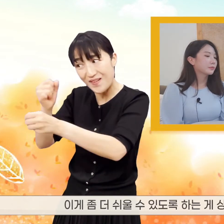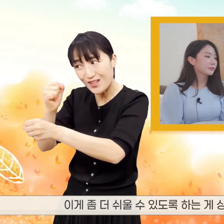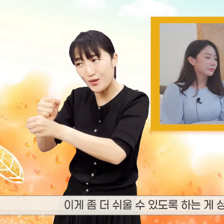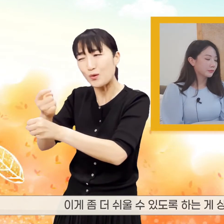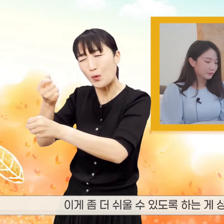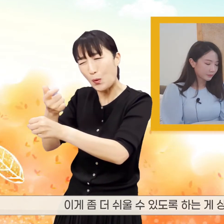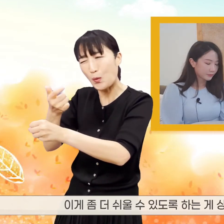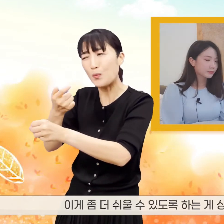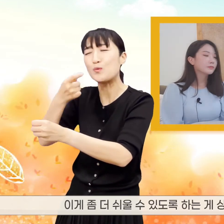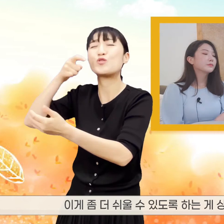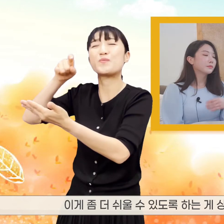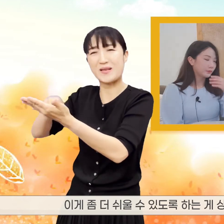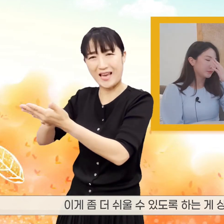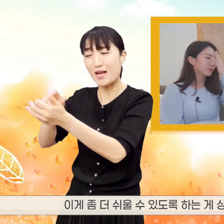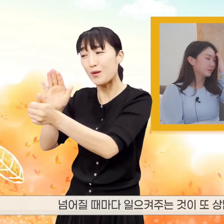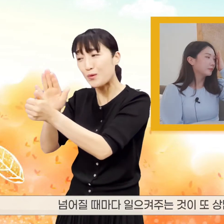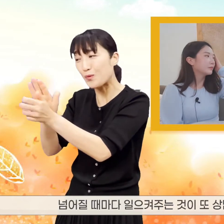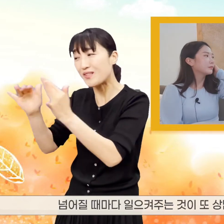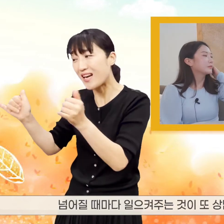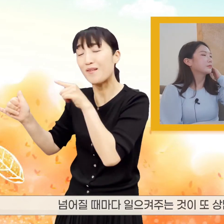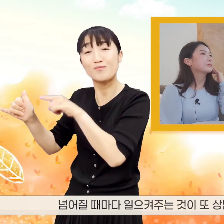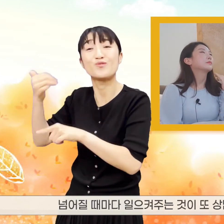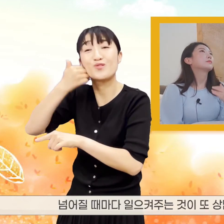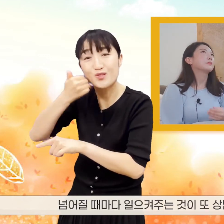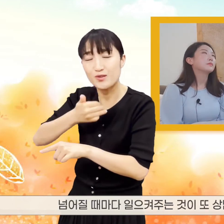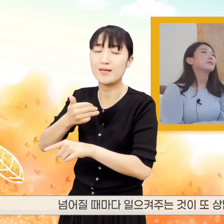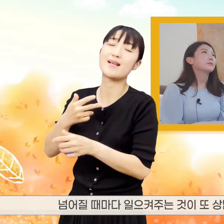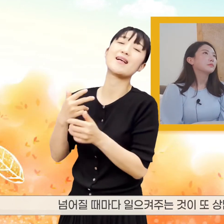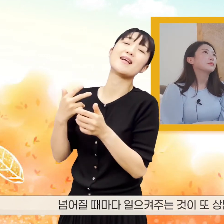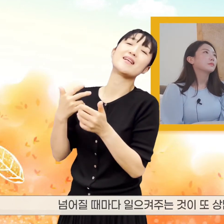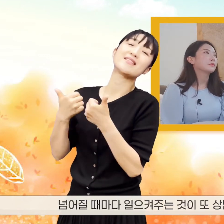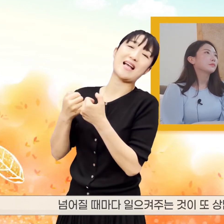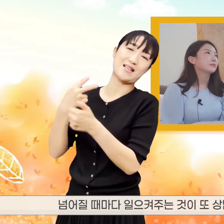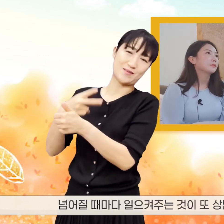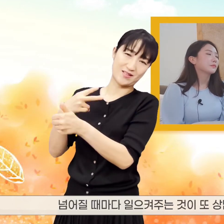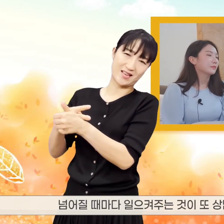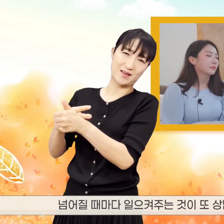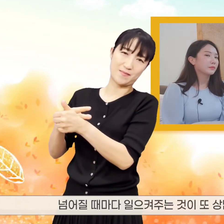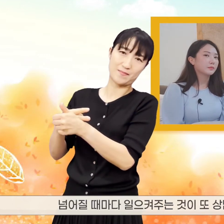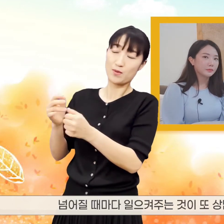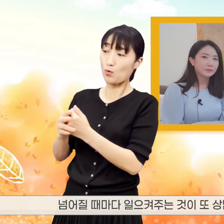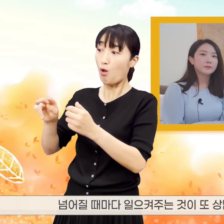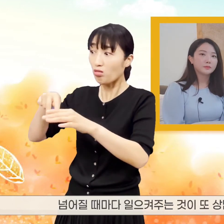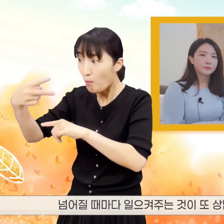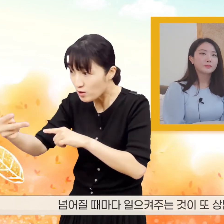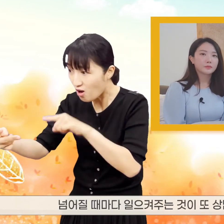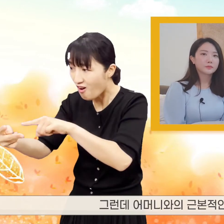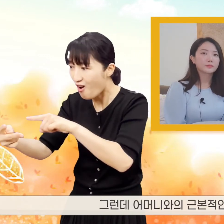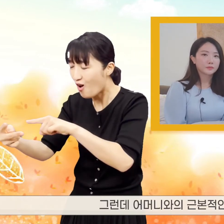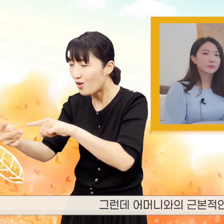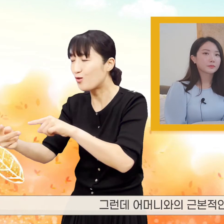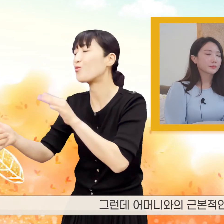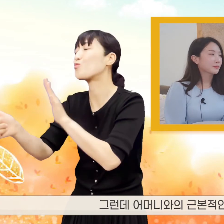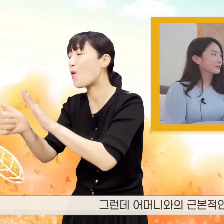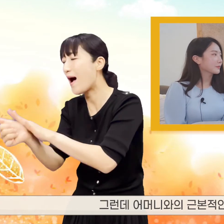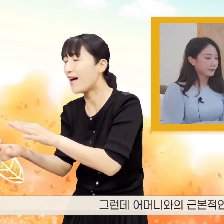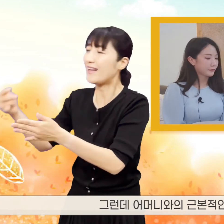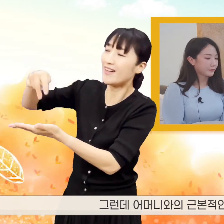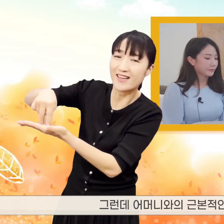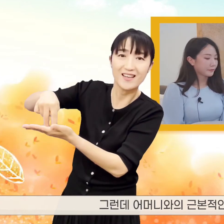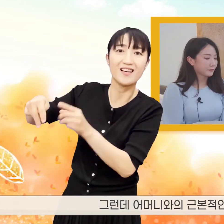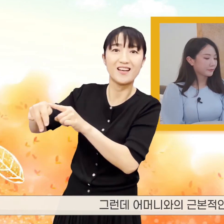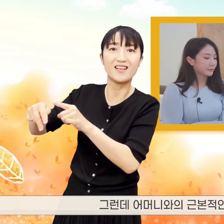이제 상담자가 하는 역할이고, 거기서 넘어질 때마다 일으켜주는 것이 또 상담자의 역할이고, 예.